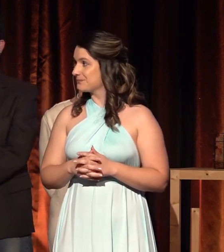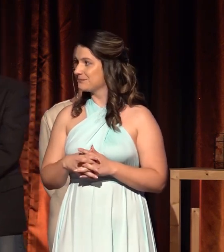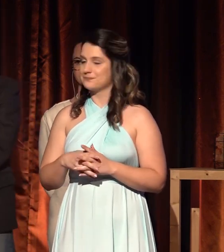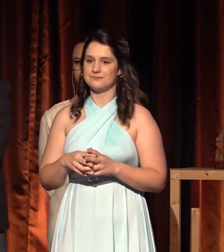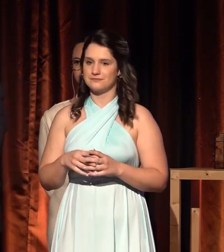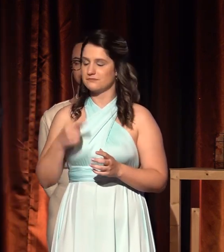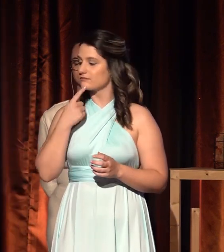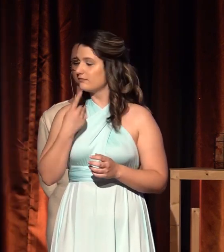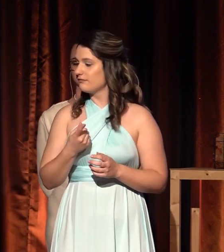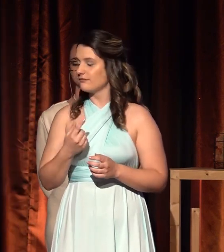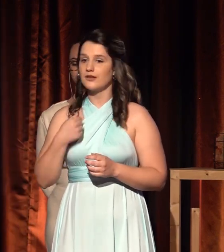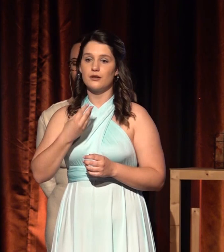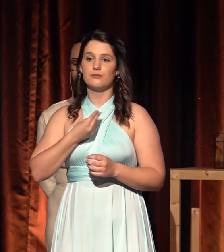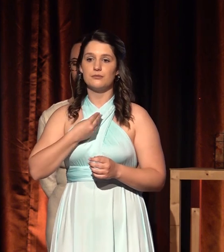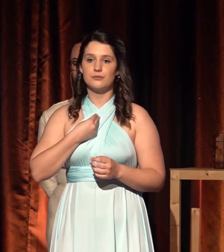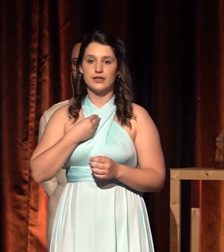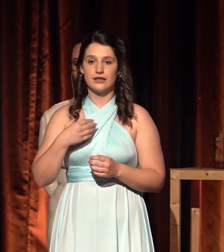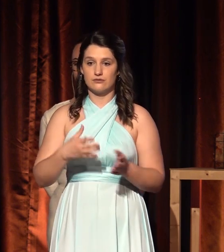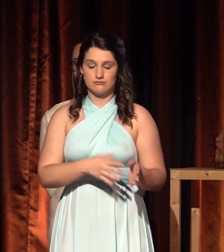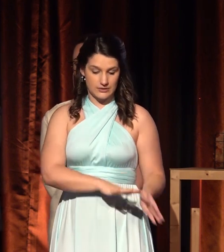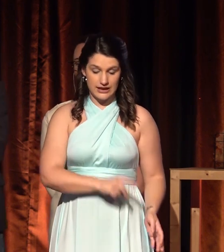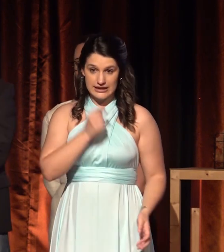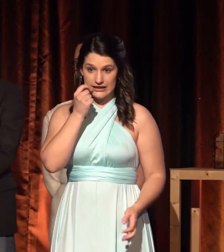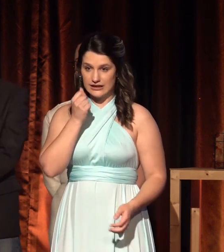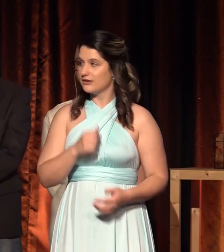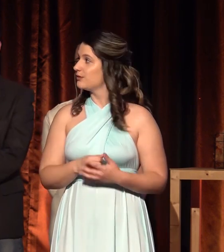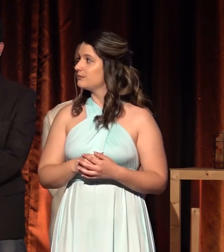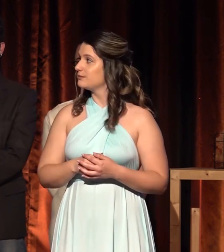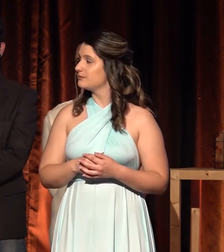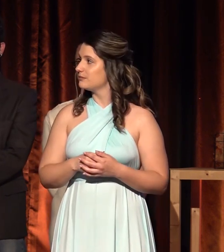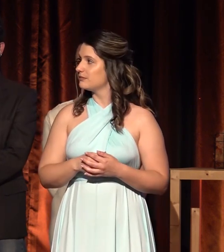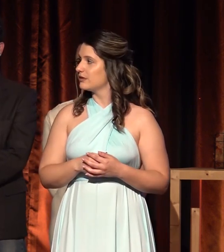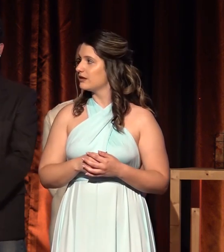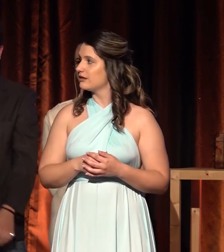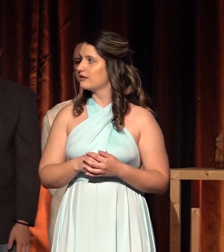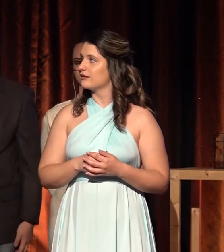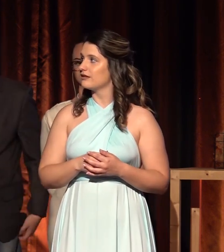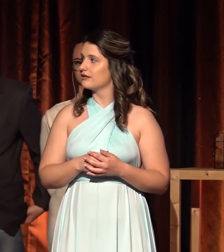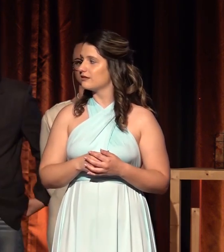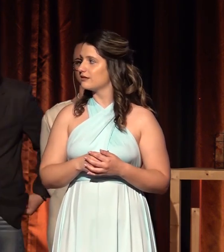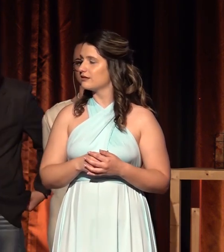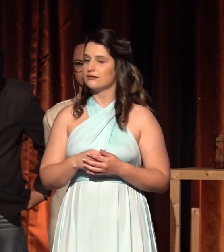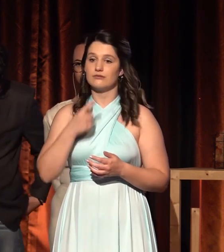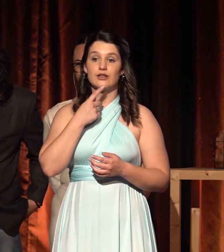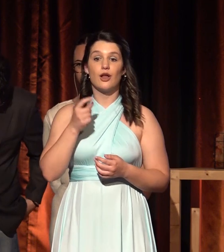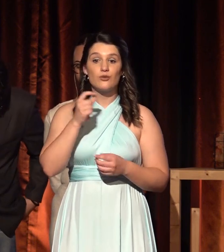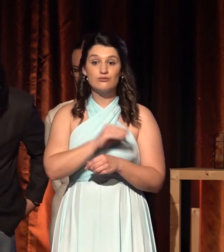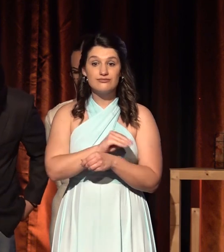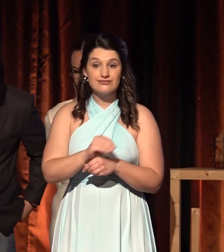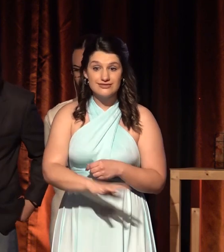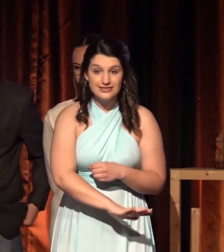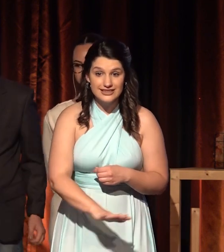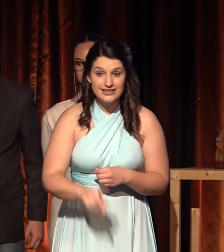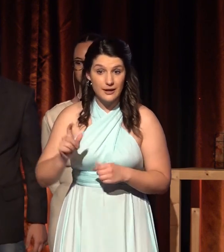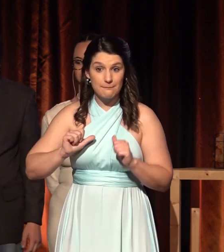Com molts de vosaltres, la meva vida educativa la podria resumir en una paraula, llarga. Tot va començar a la guarderia, quan per